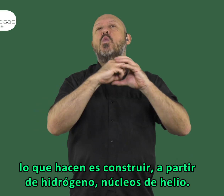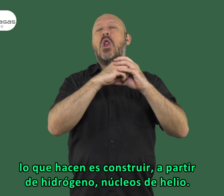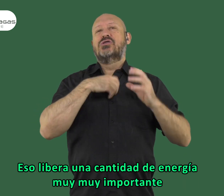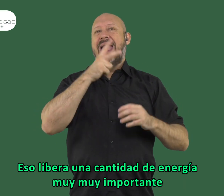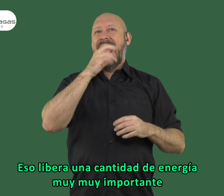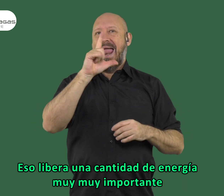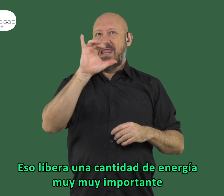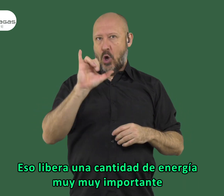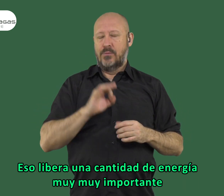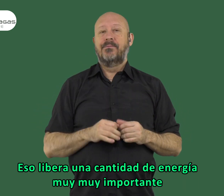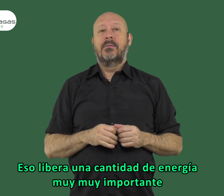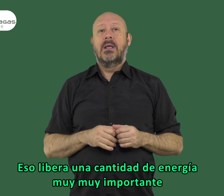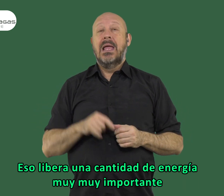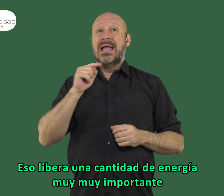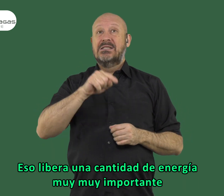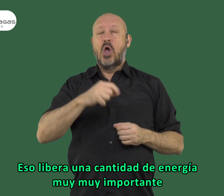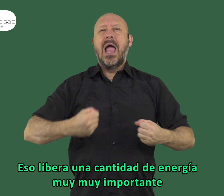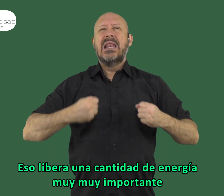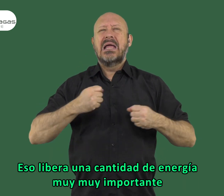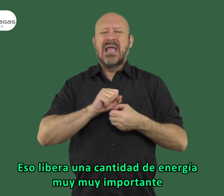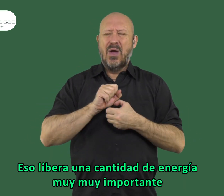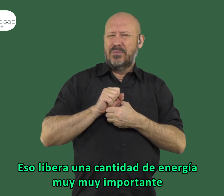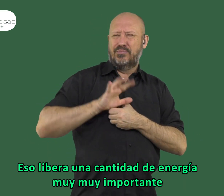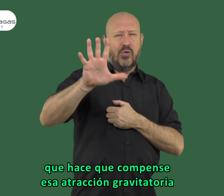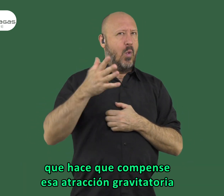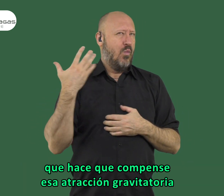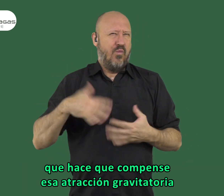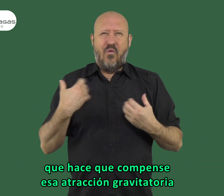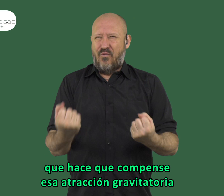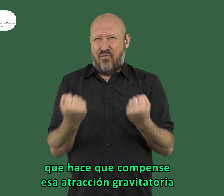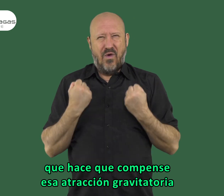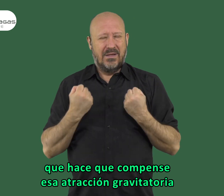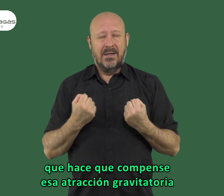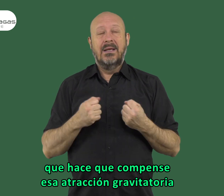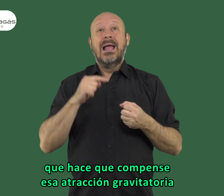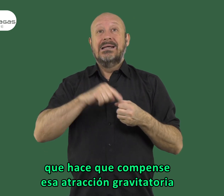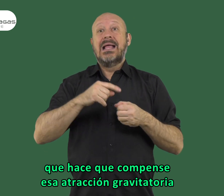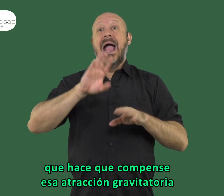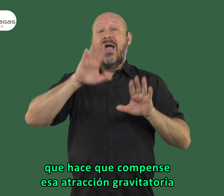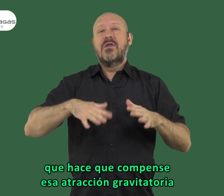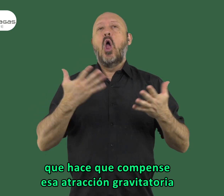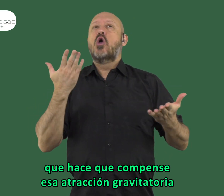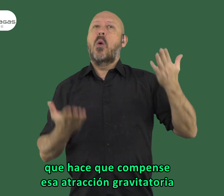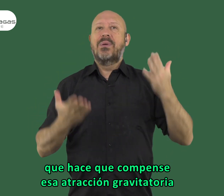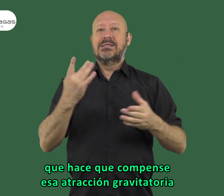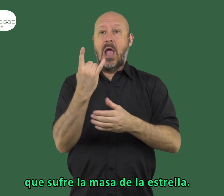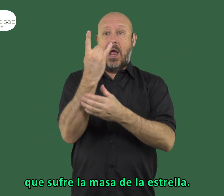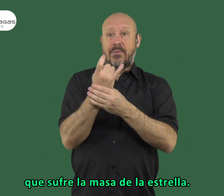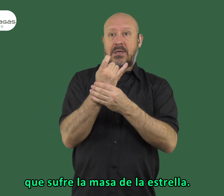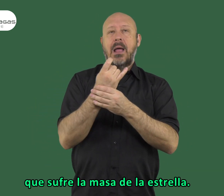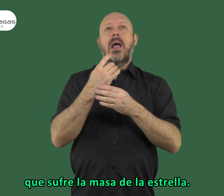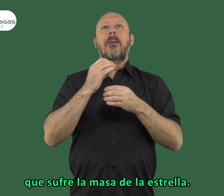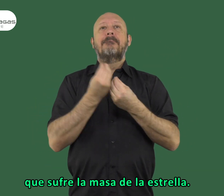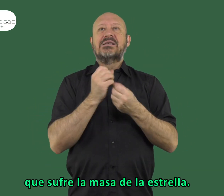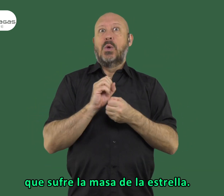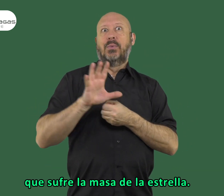helio. Eso libera una cantidad de energía muy, muy importante, que hace que compense esa atracción gravitatoria que